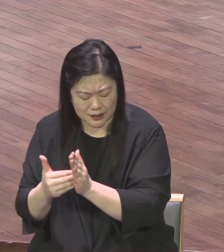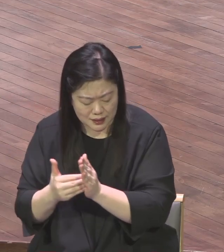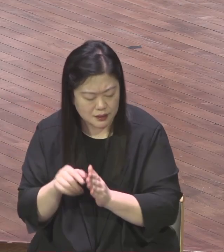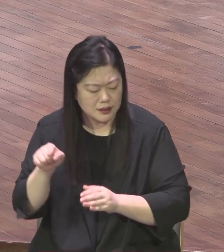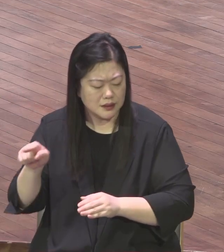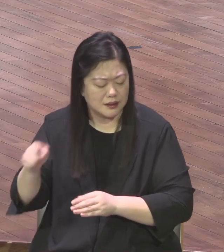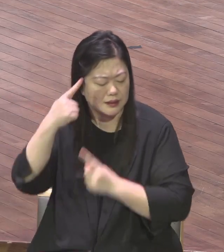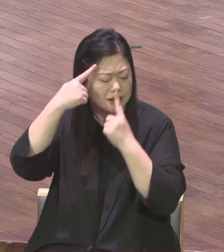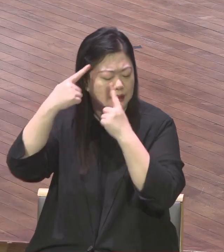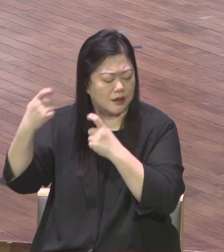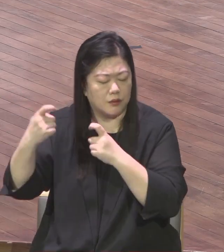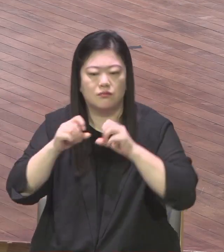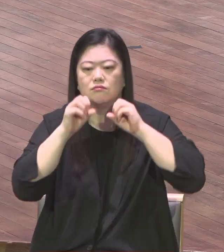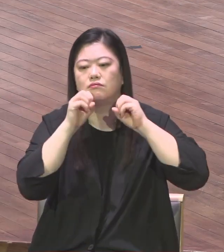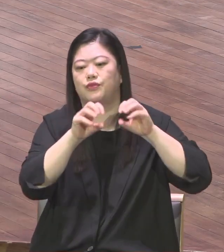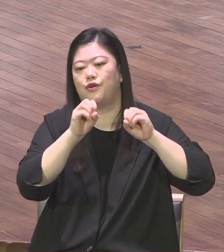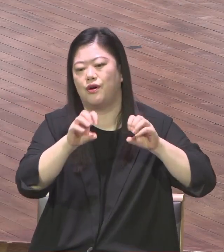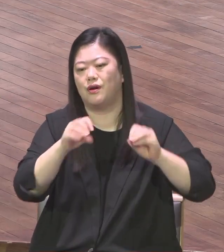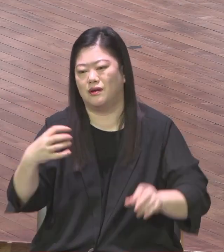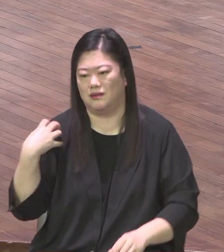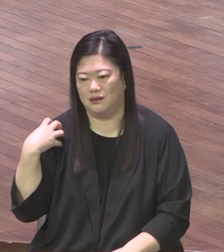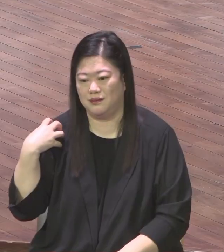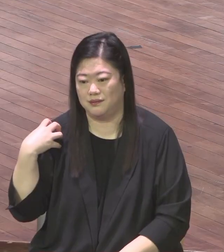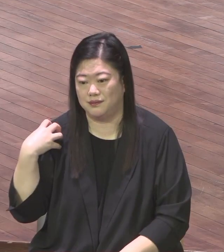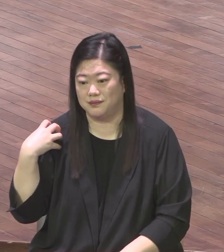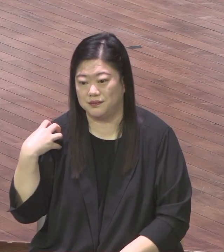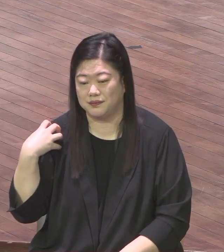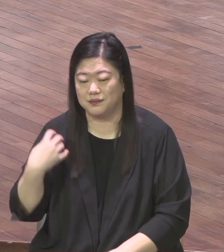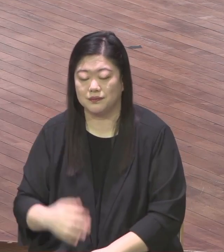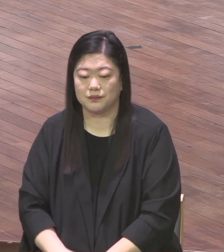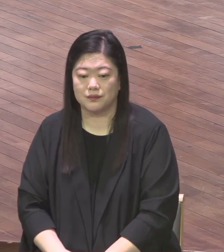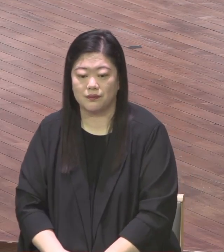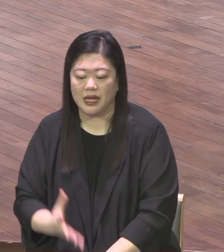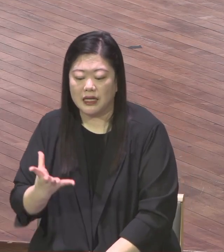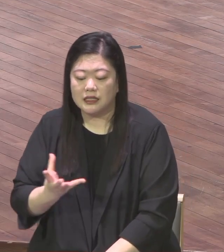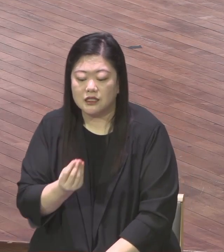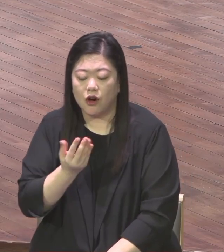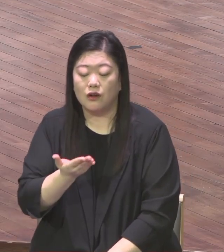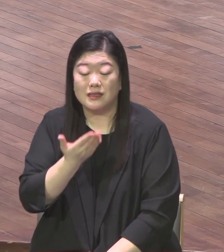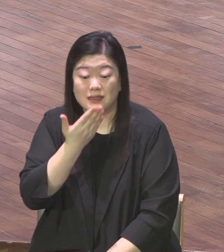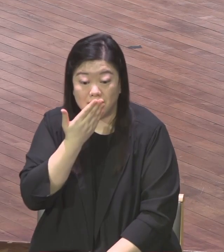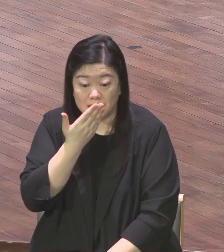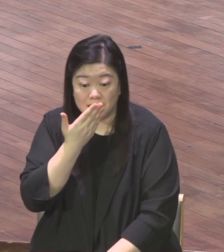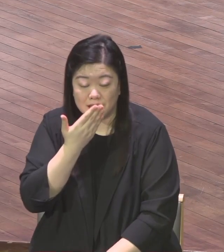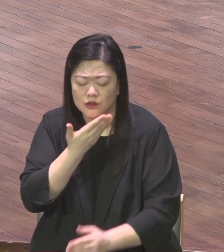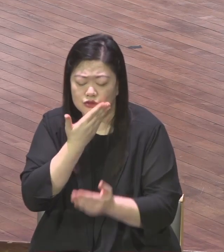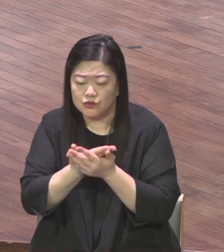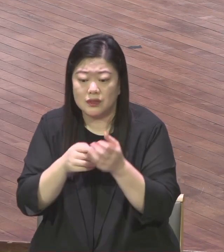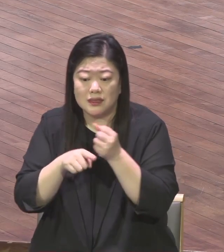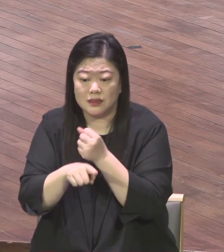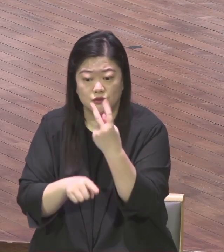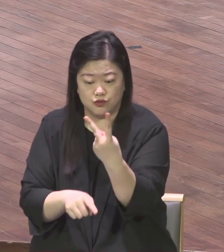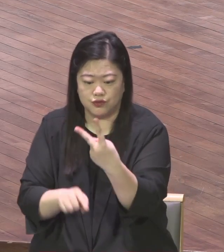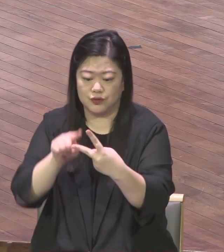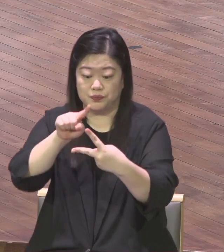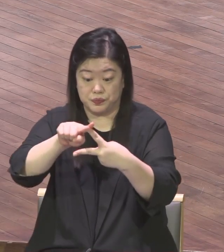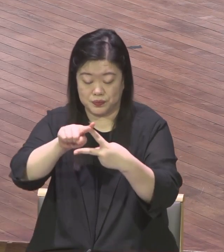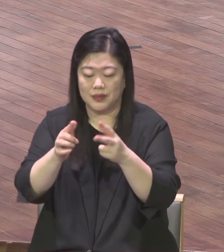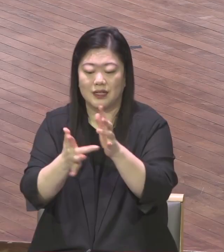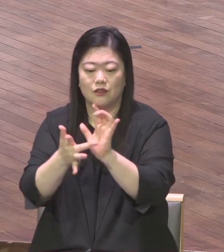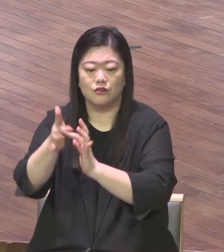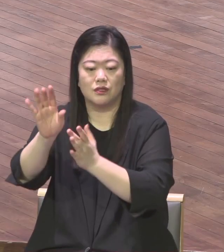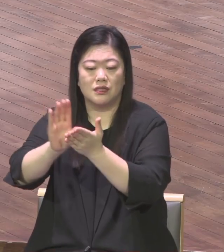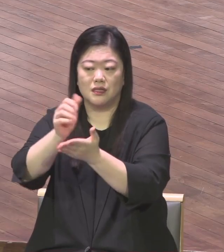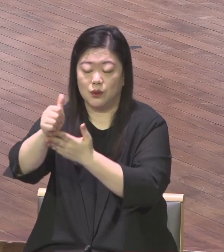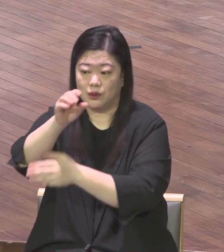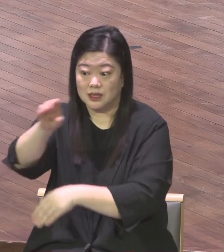것이니라. 성찬의 진정한 의미는 크게 두 가지입니다. 예수 그리스도의 십자가를